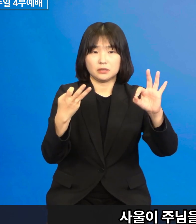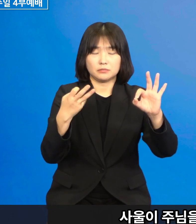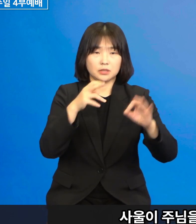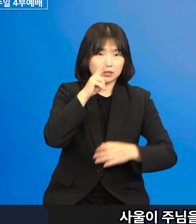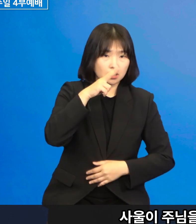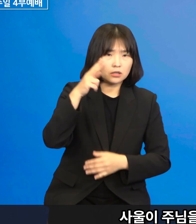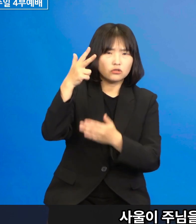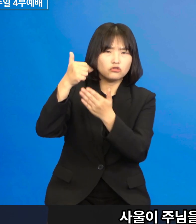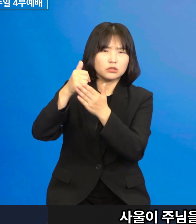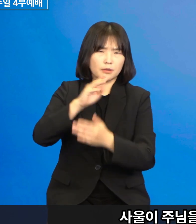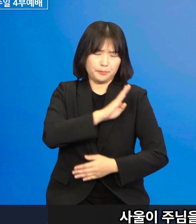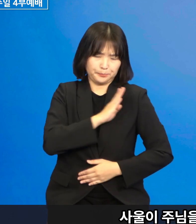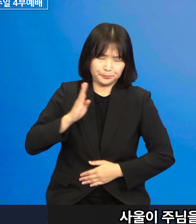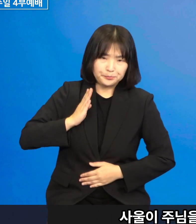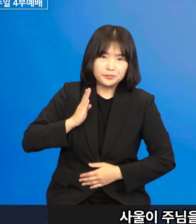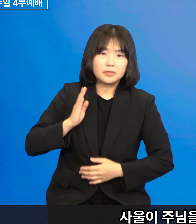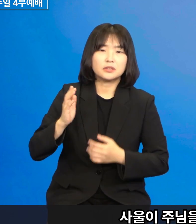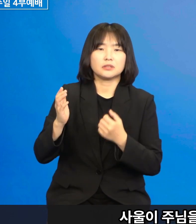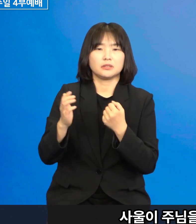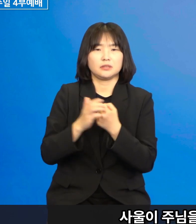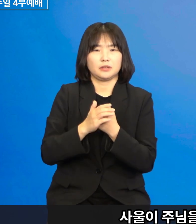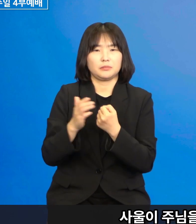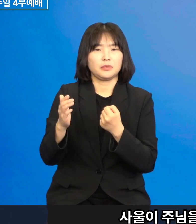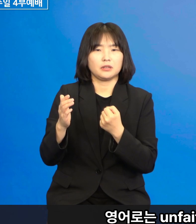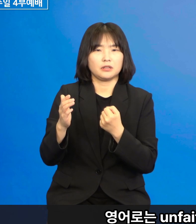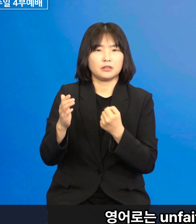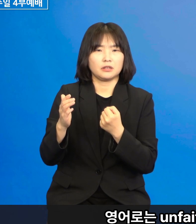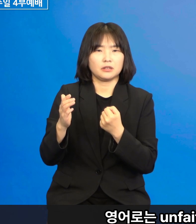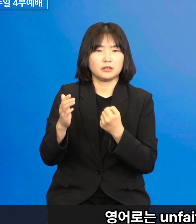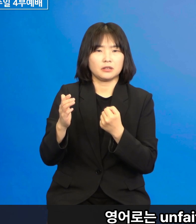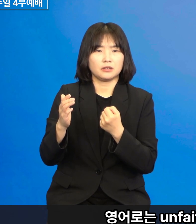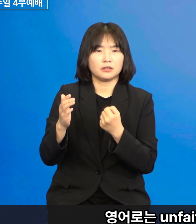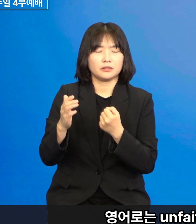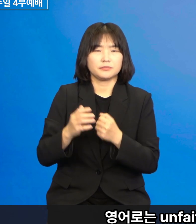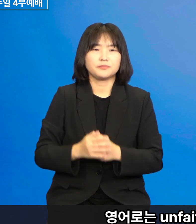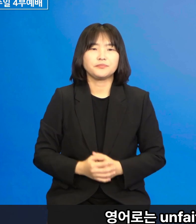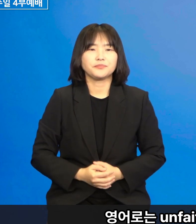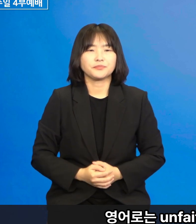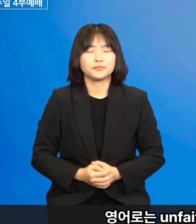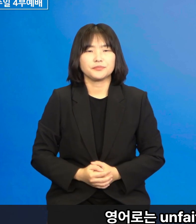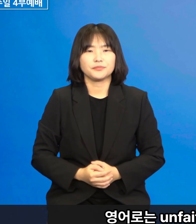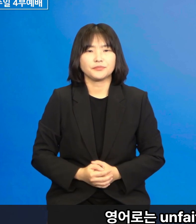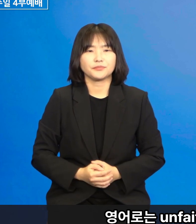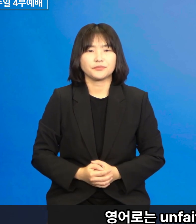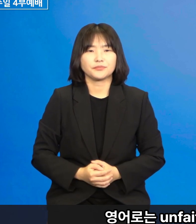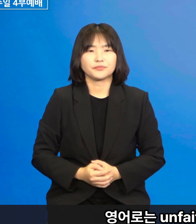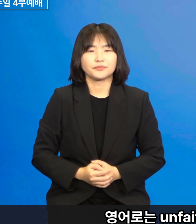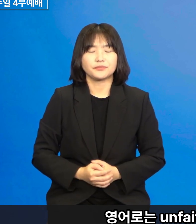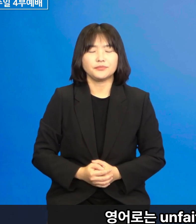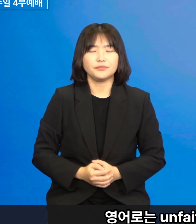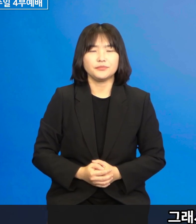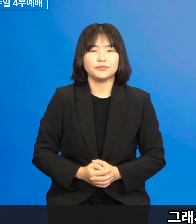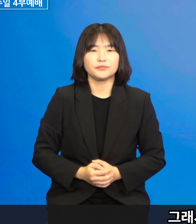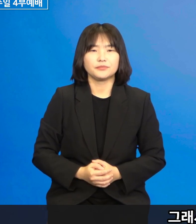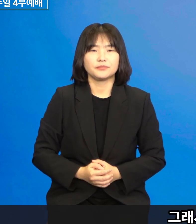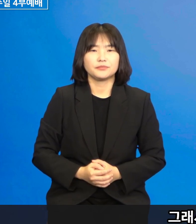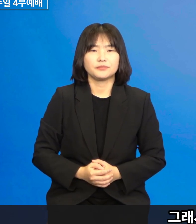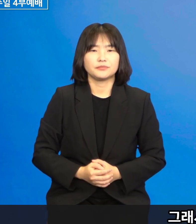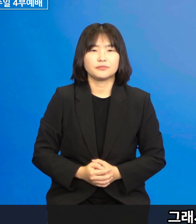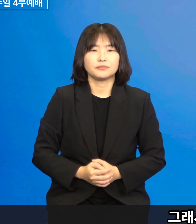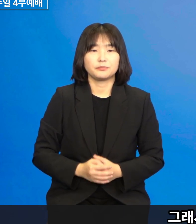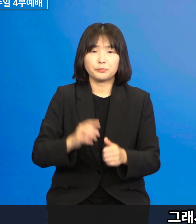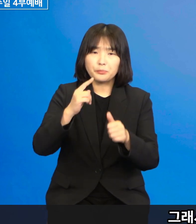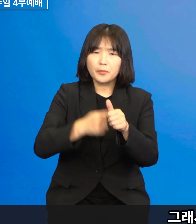주님을 배신하였기 때문에, 영어로는 unfaithful이라고 되어 있죠. 그래서